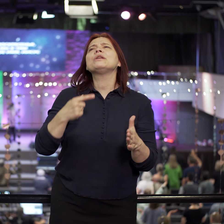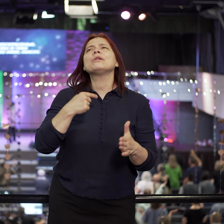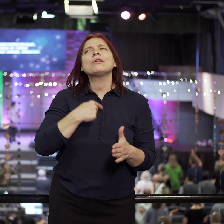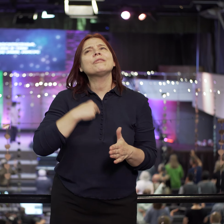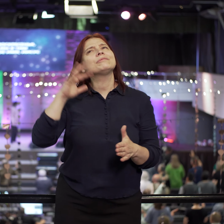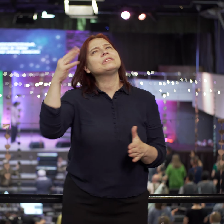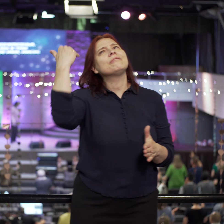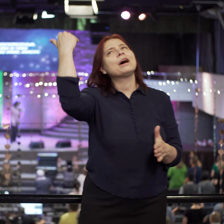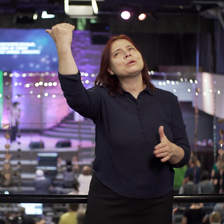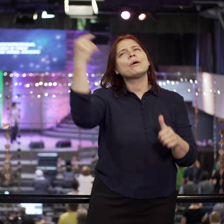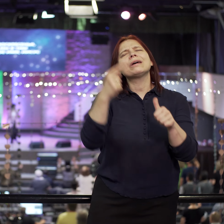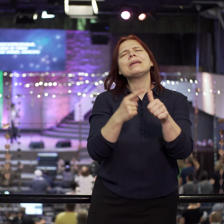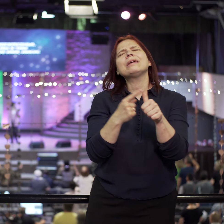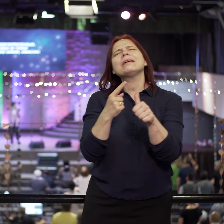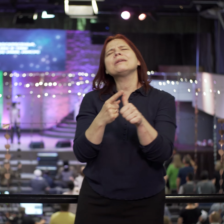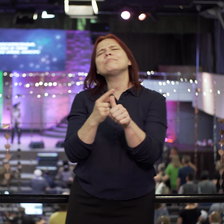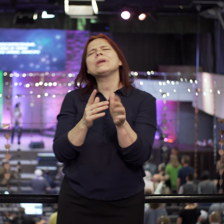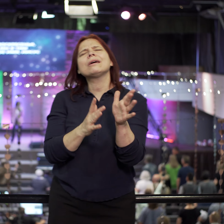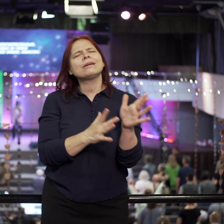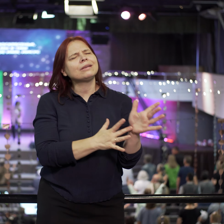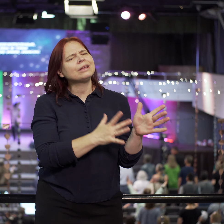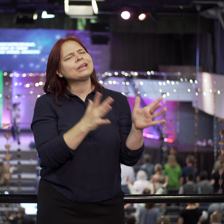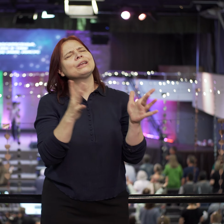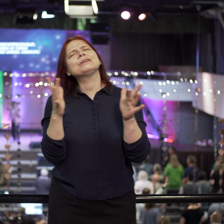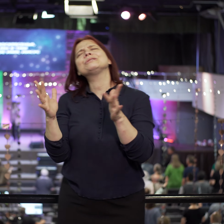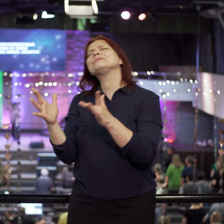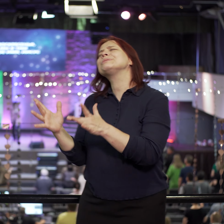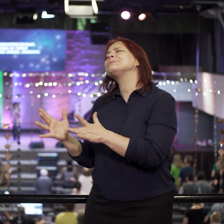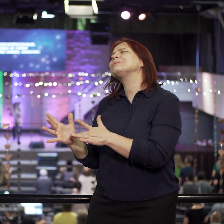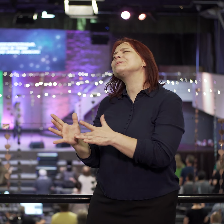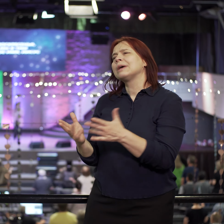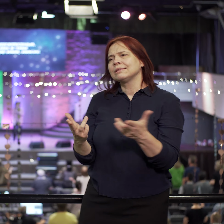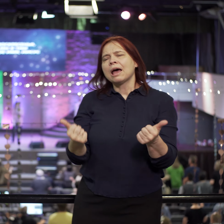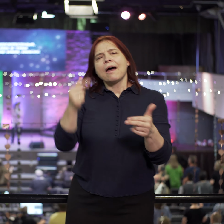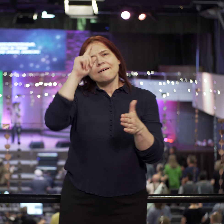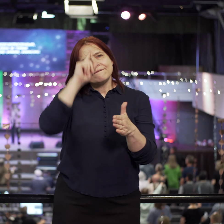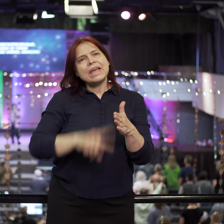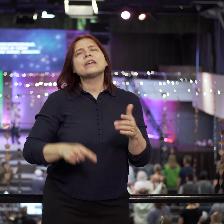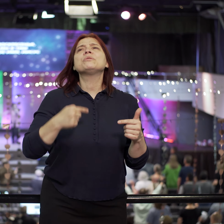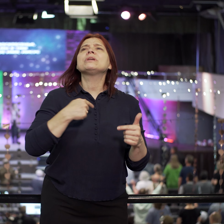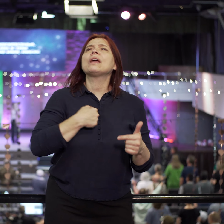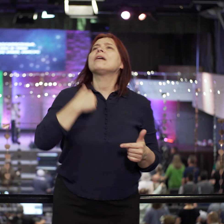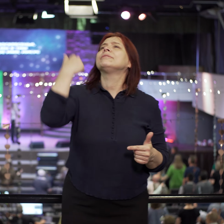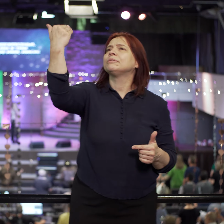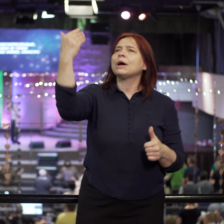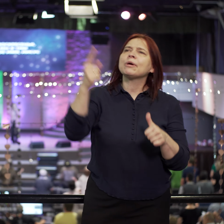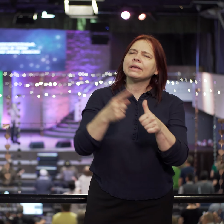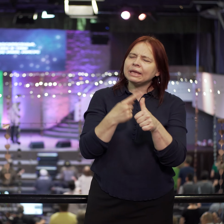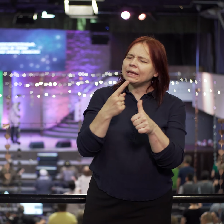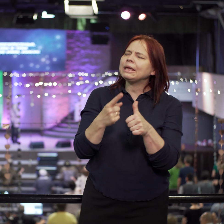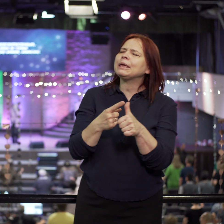в Твое имя, Иисус. О, я верю. Да, верю я в